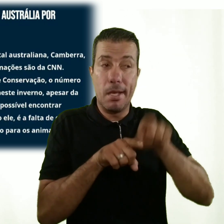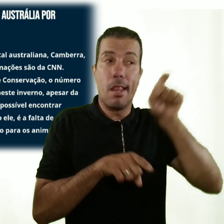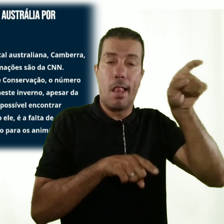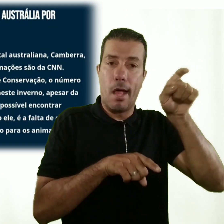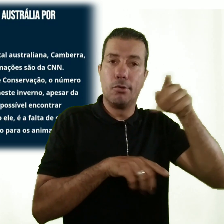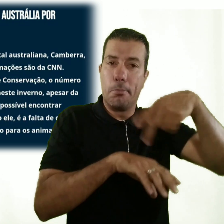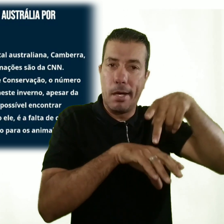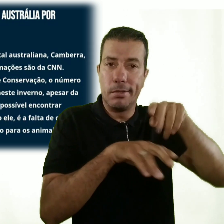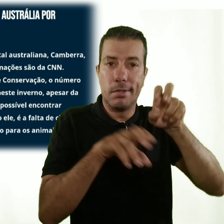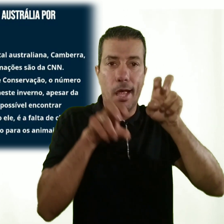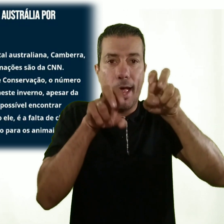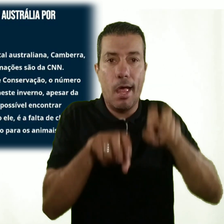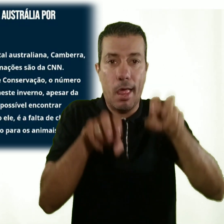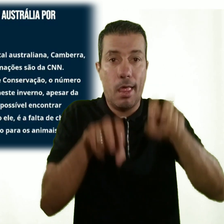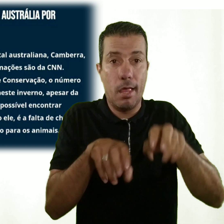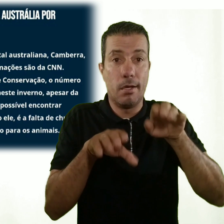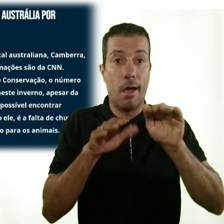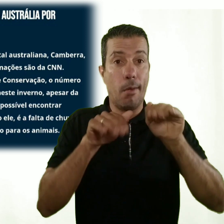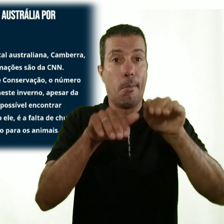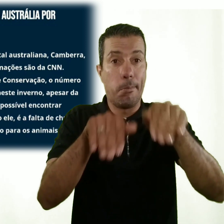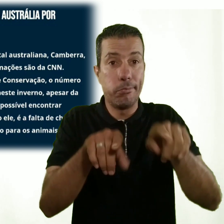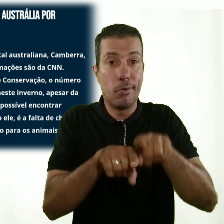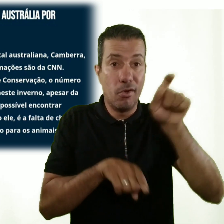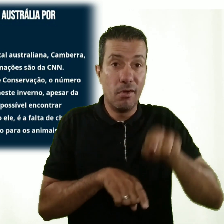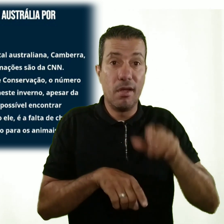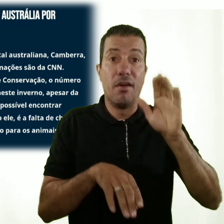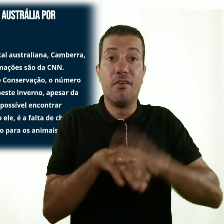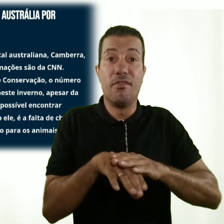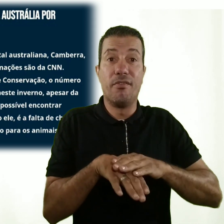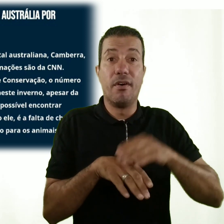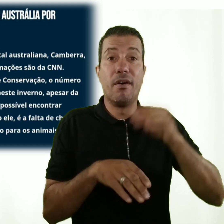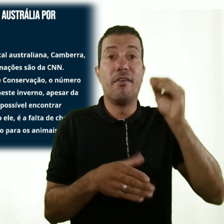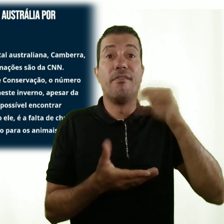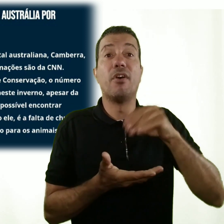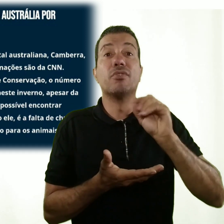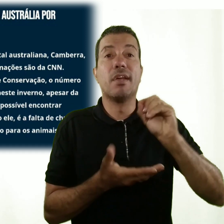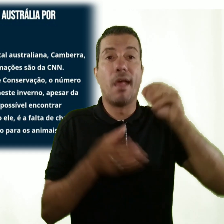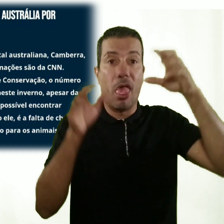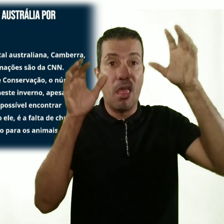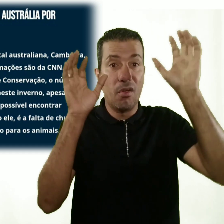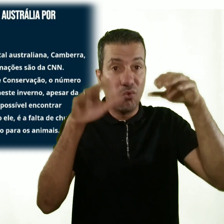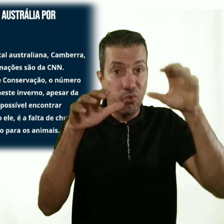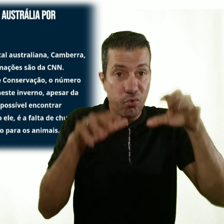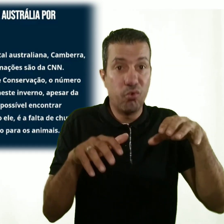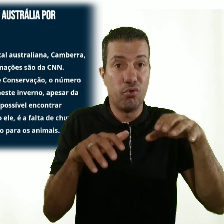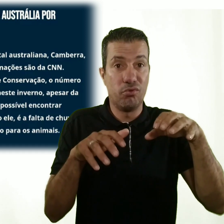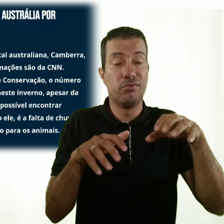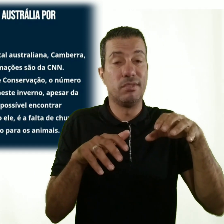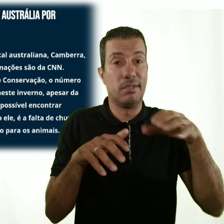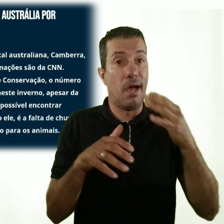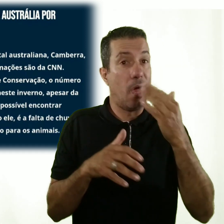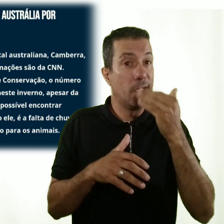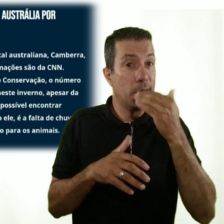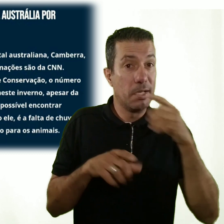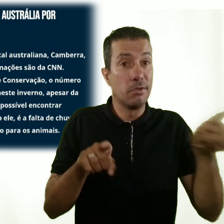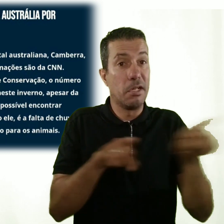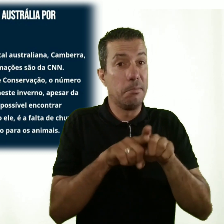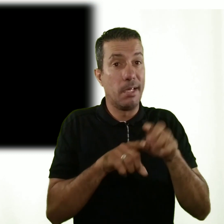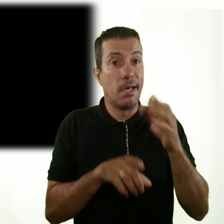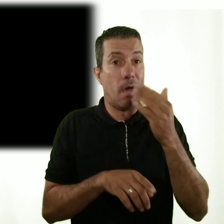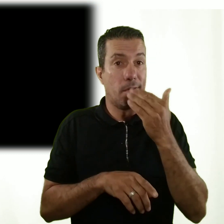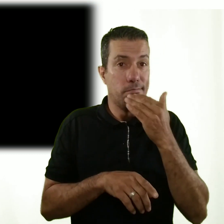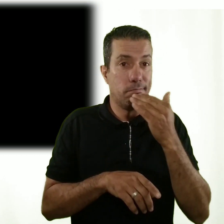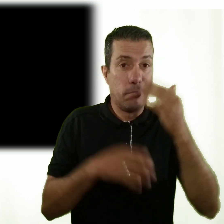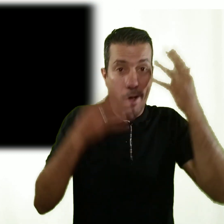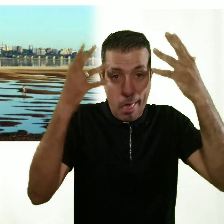Penúltimo parágrafo. O motivo é a falta de chuva e, como consequência, a pouca oferta de alimentos para os animais. O mundo está